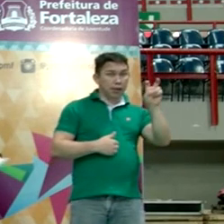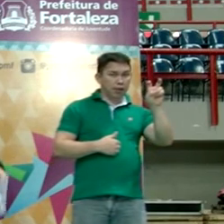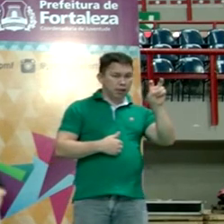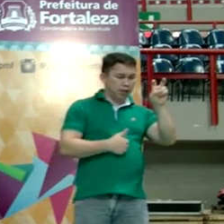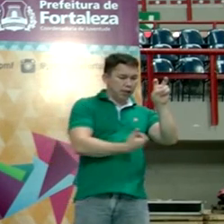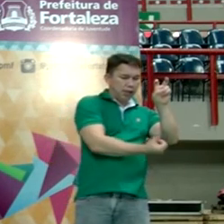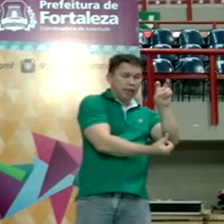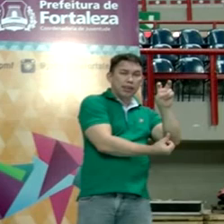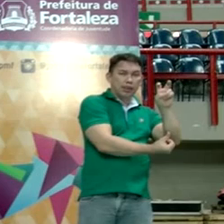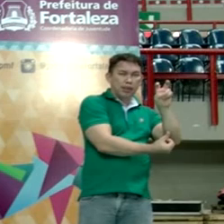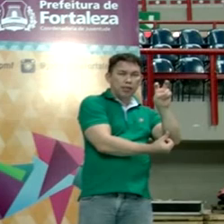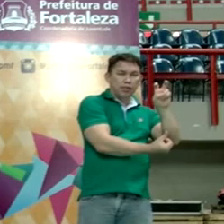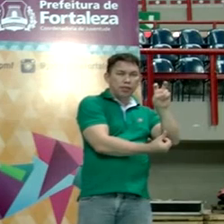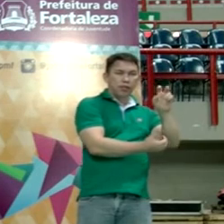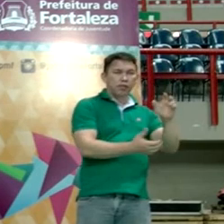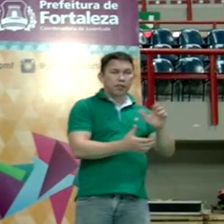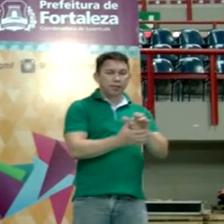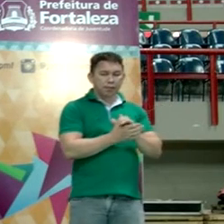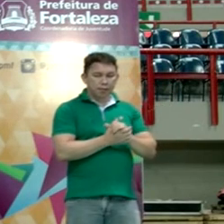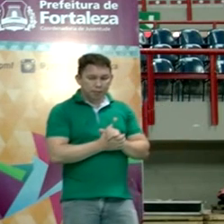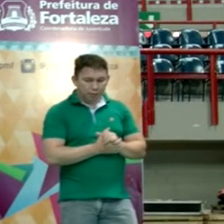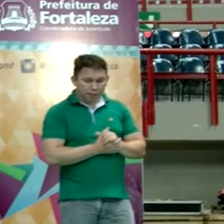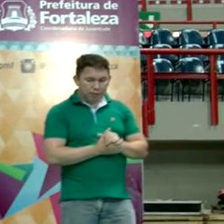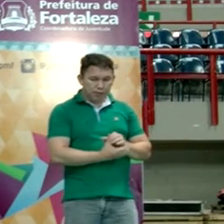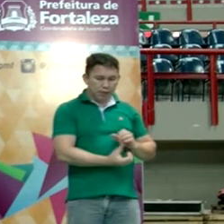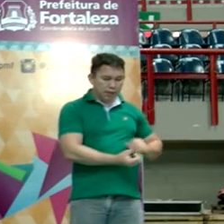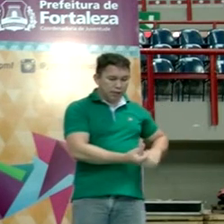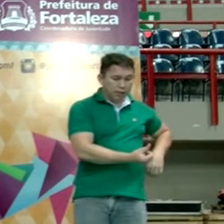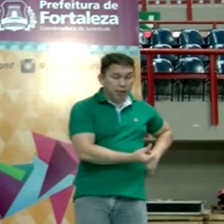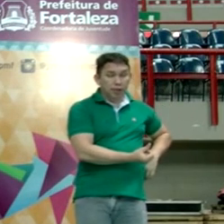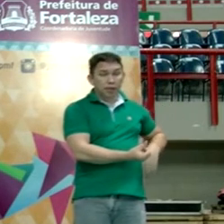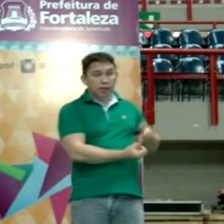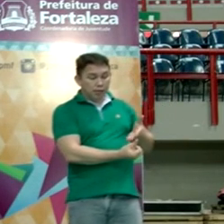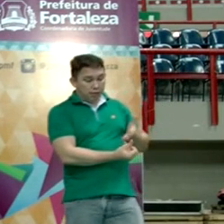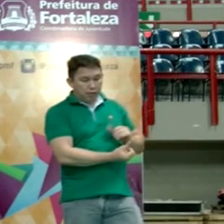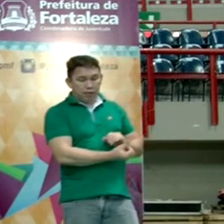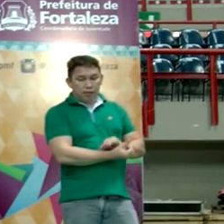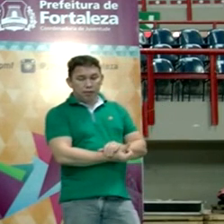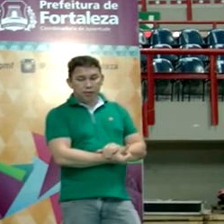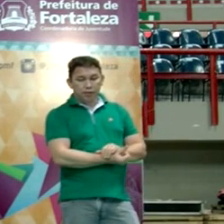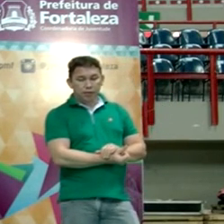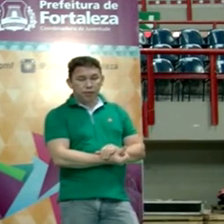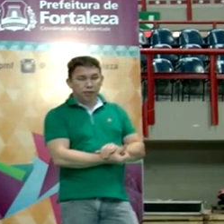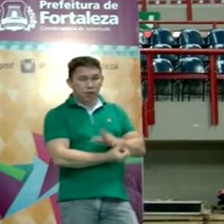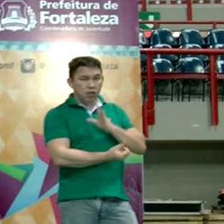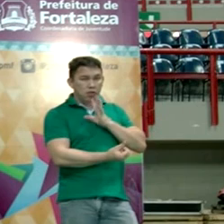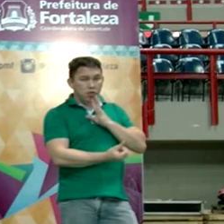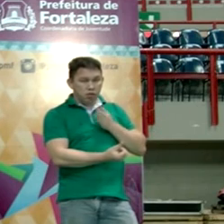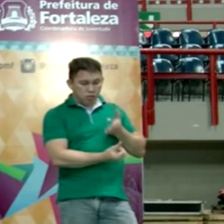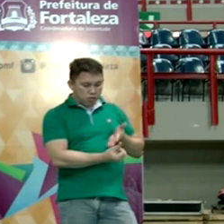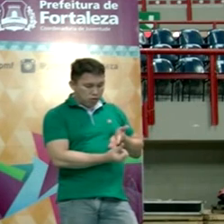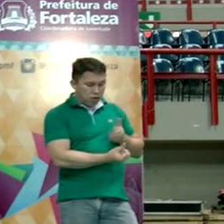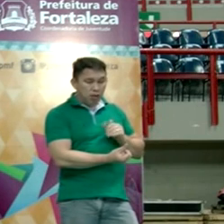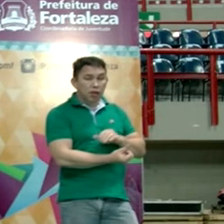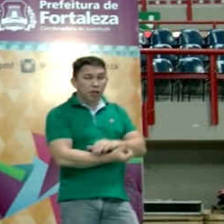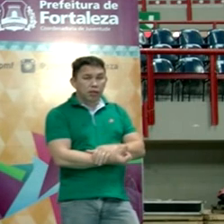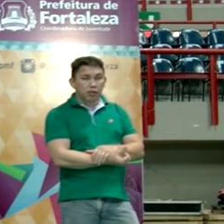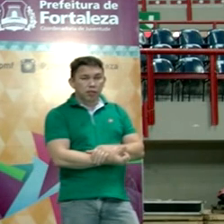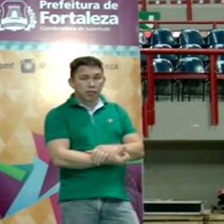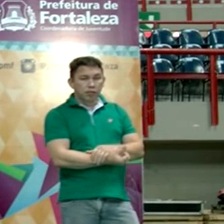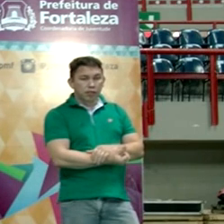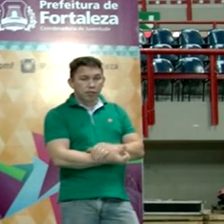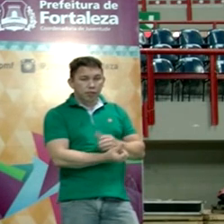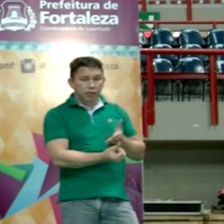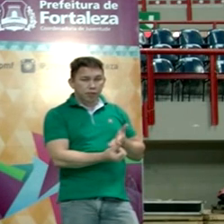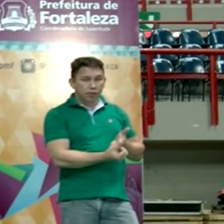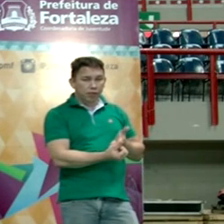5 e a questão 6. Mas olha essa minha questão 6 aí, olha. Você está reconhecendo essa questão 6, minha criança? O